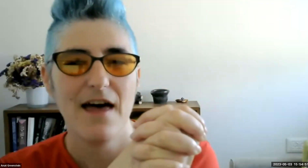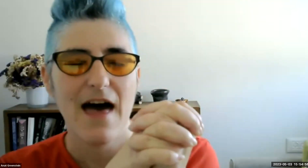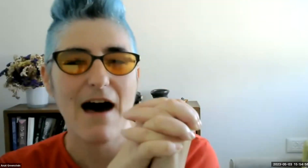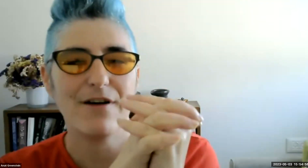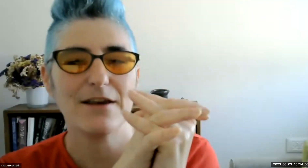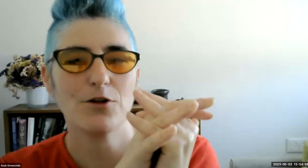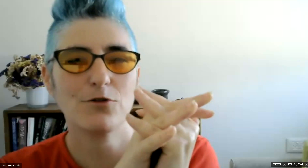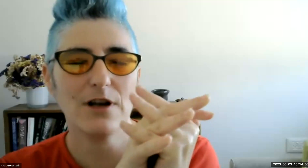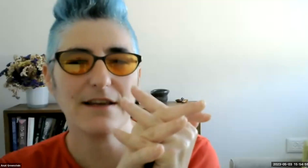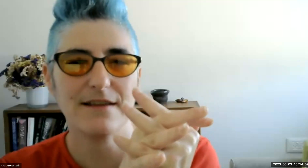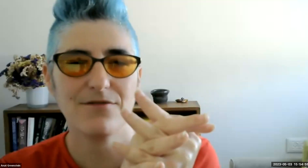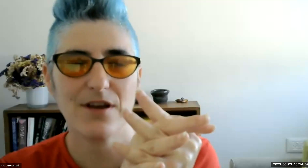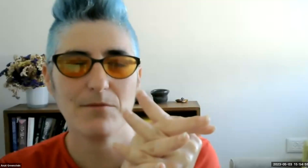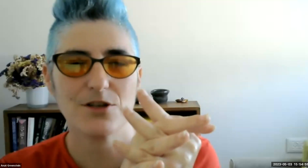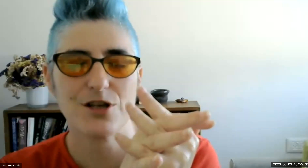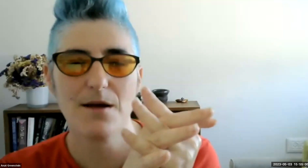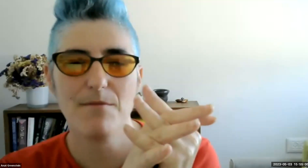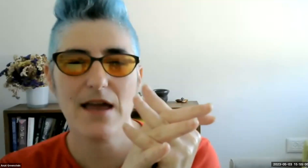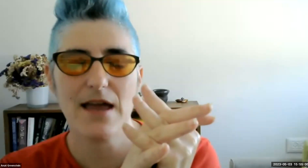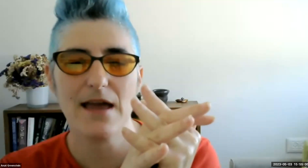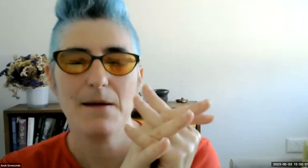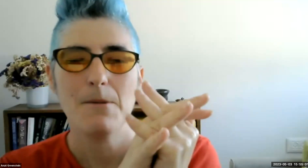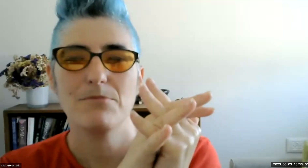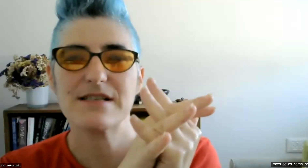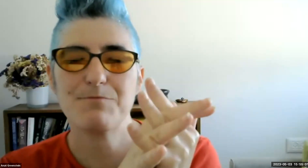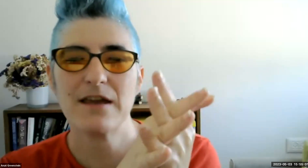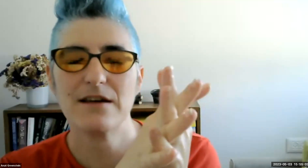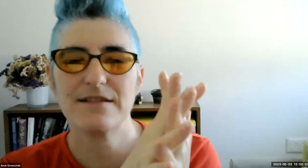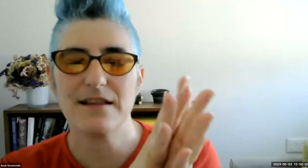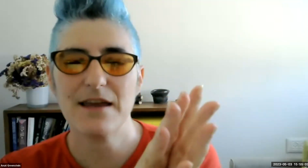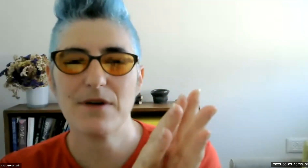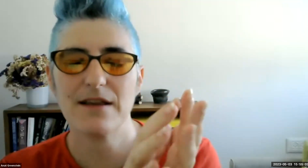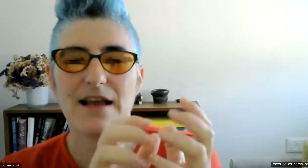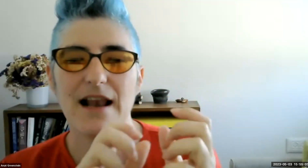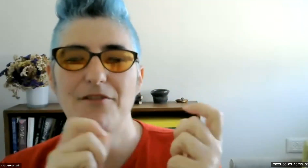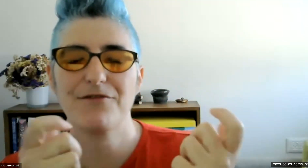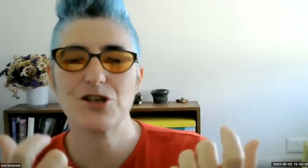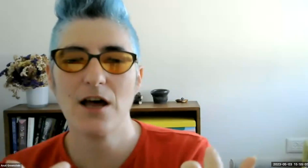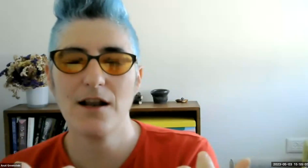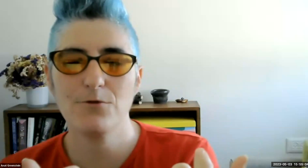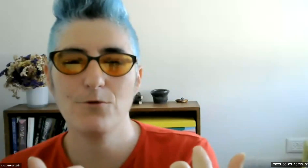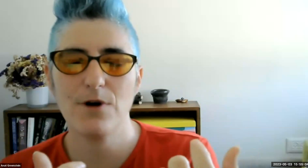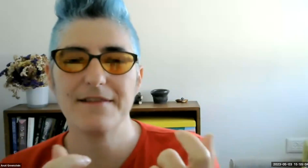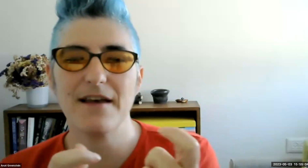אבל להיות קולקטיבים שהם מספיק קטנים כדי לאפשר לנו את